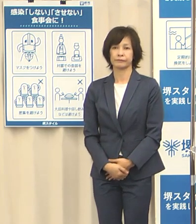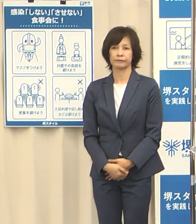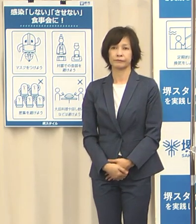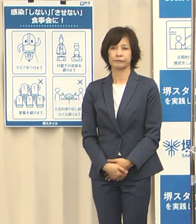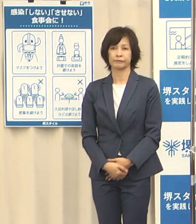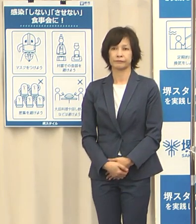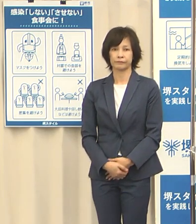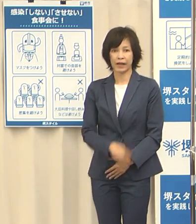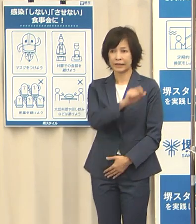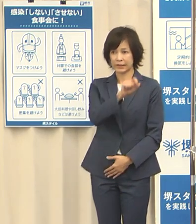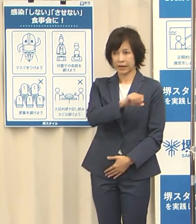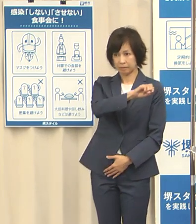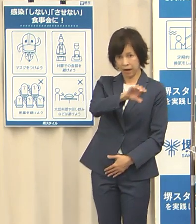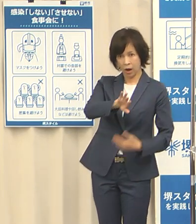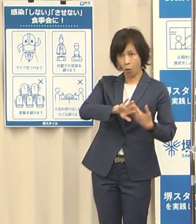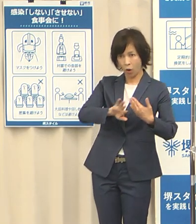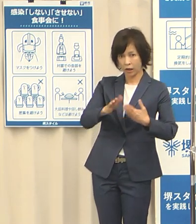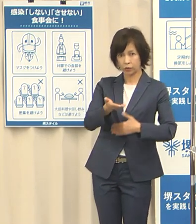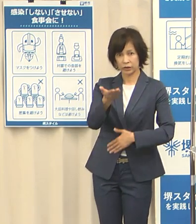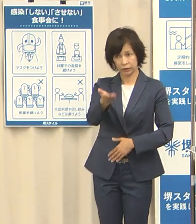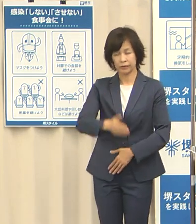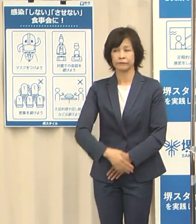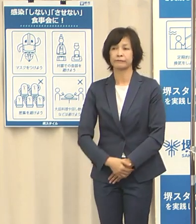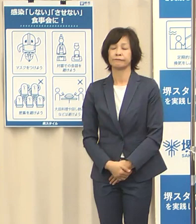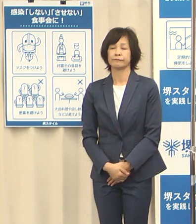他よろしいでしょうか。